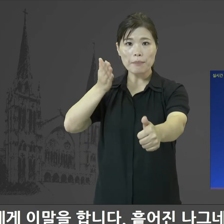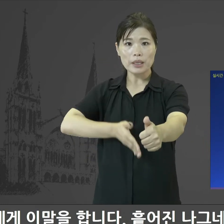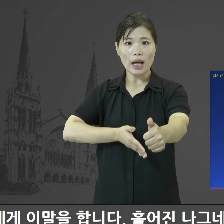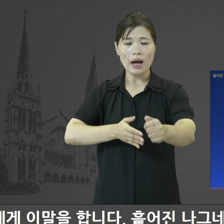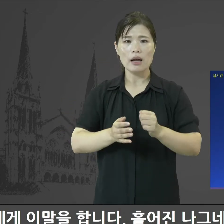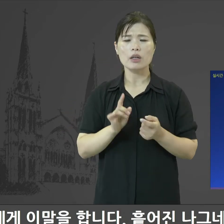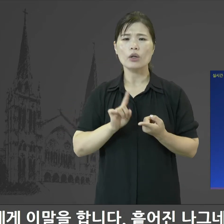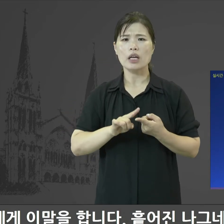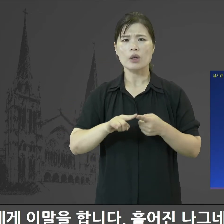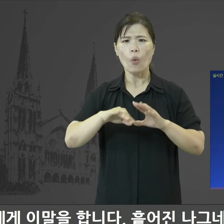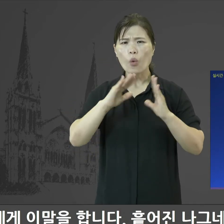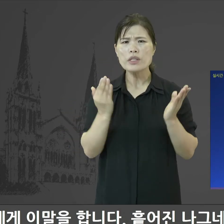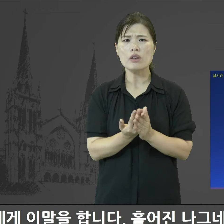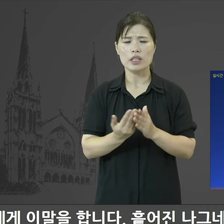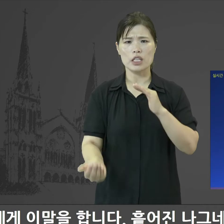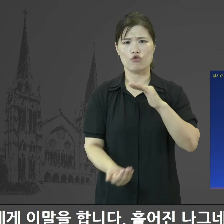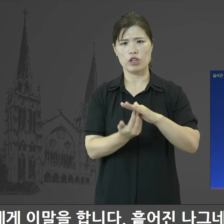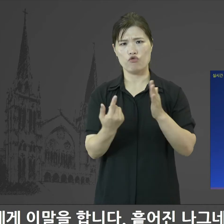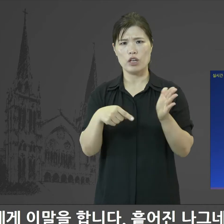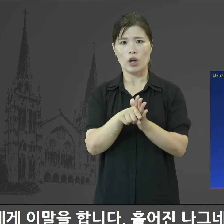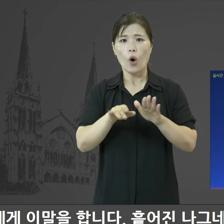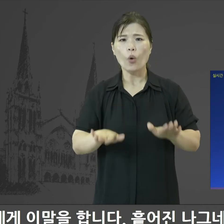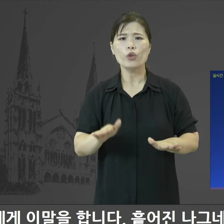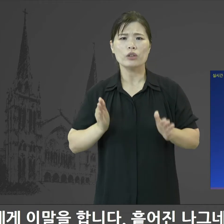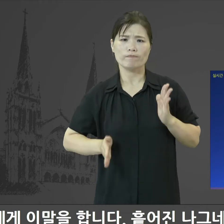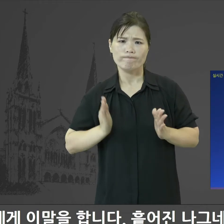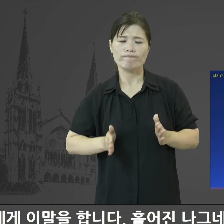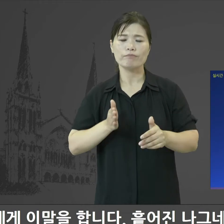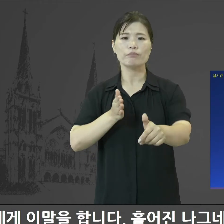온전히 이루기 위하여 오늘도 달려가십시오.